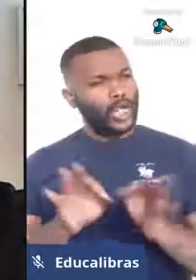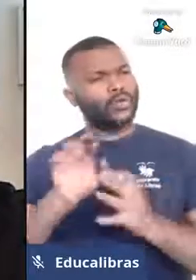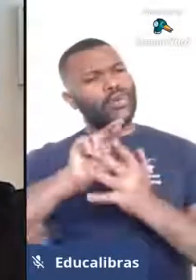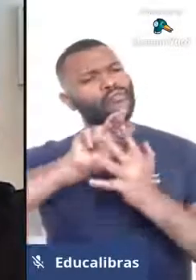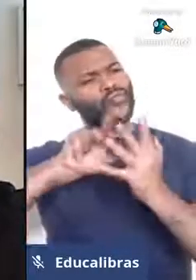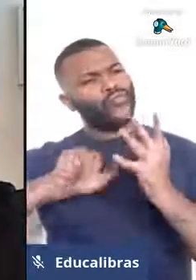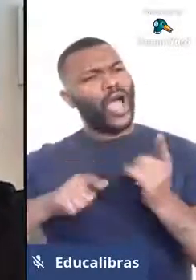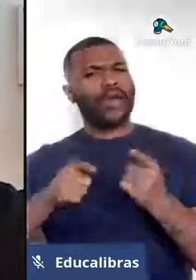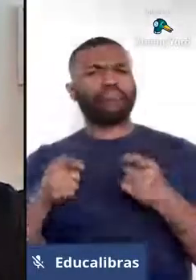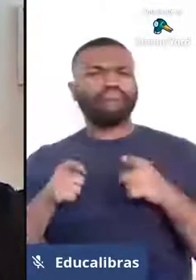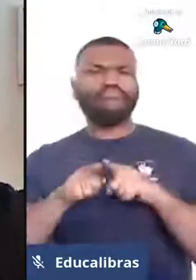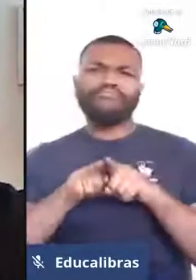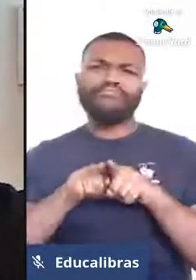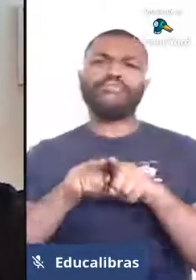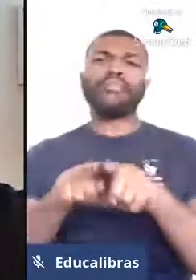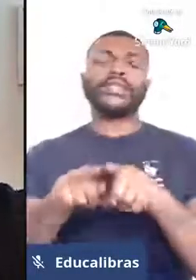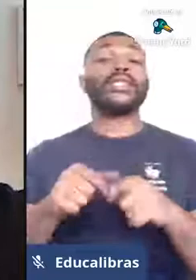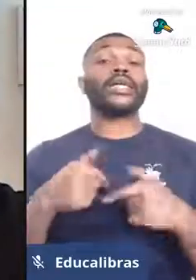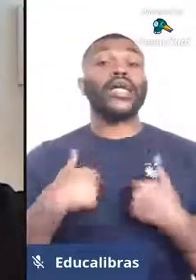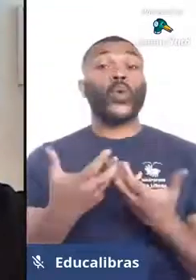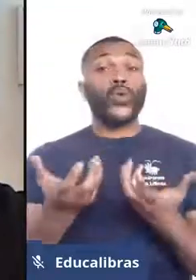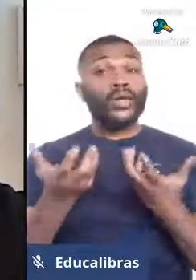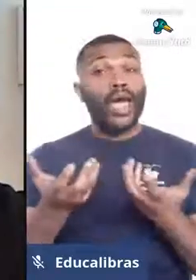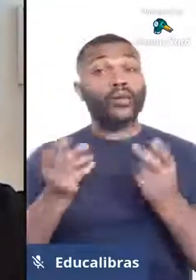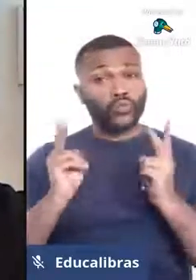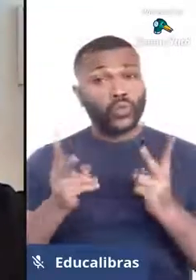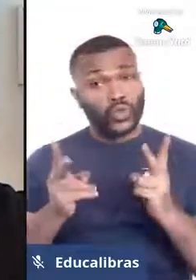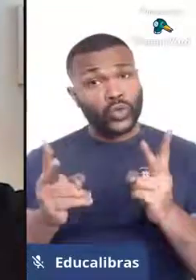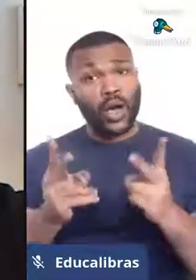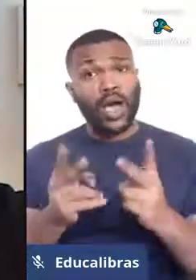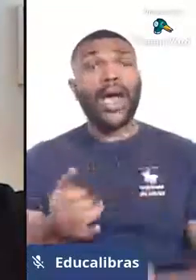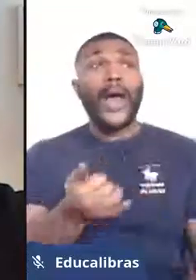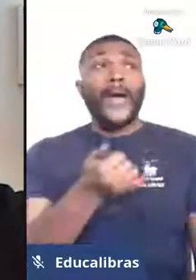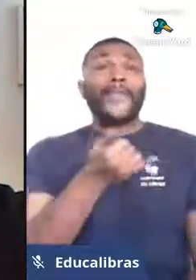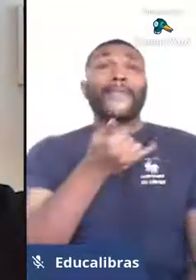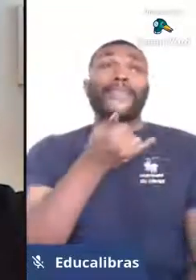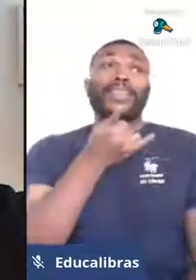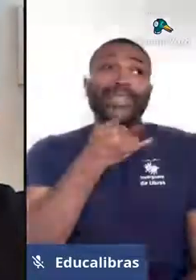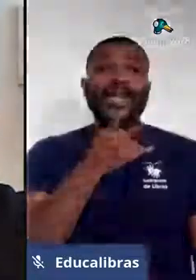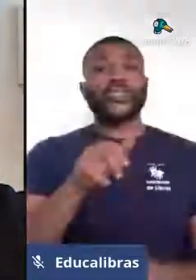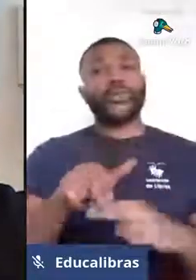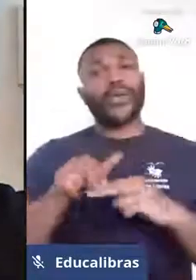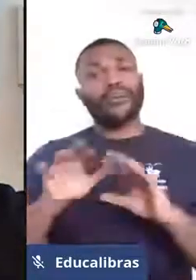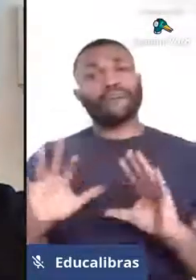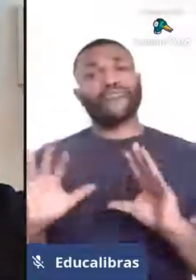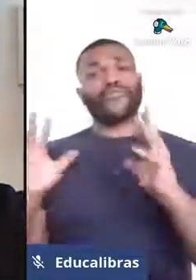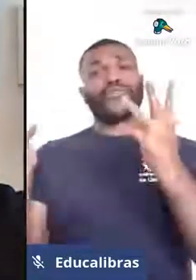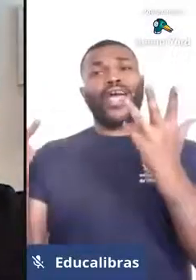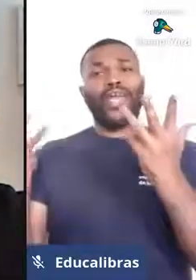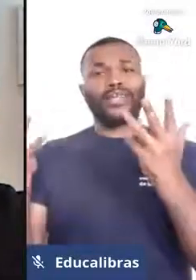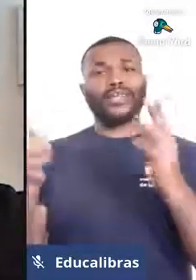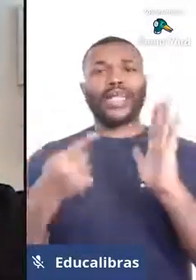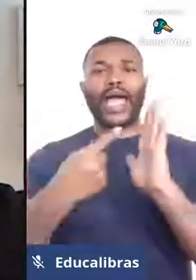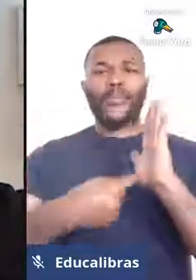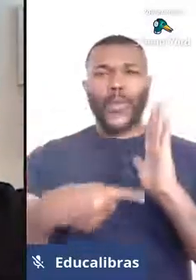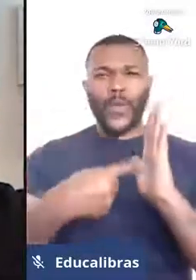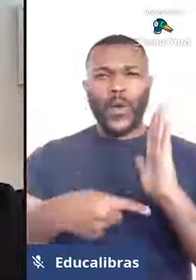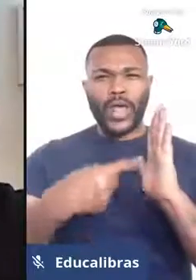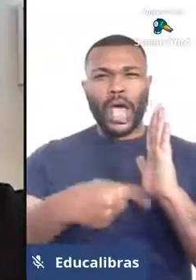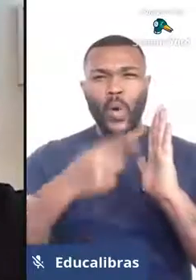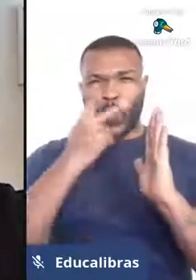tendo, então é uma pena não ter a festa, que seria no Memorial, se não me engano, mas